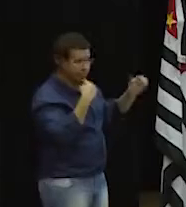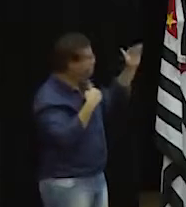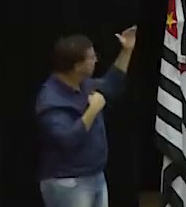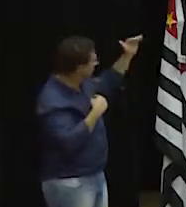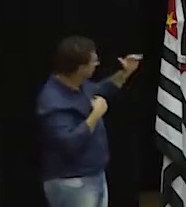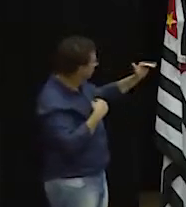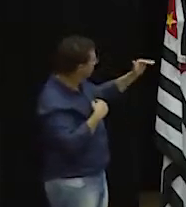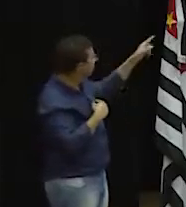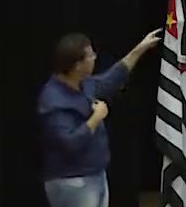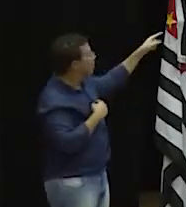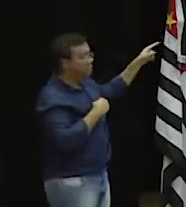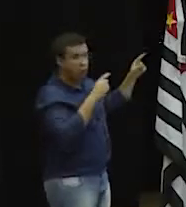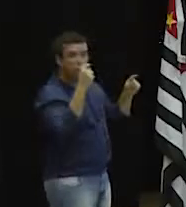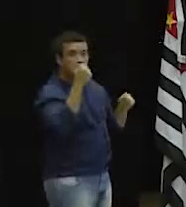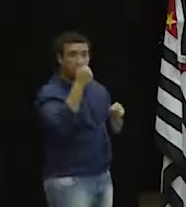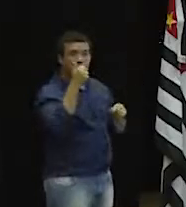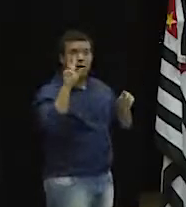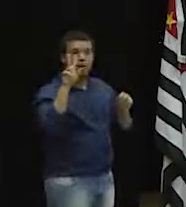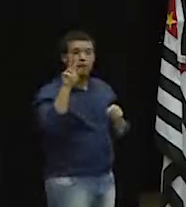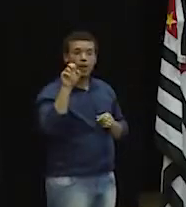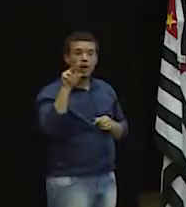ouvinte e outra narrada por um surdo.